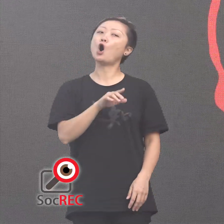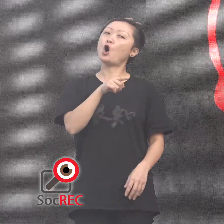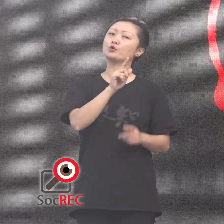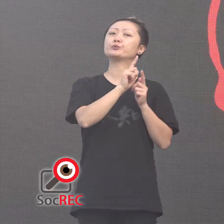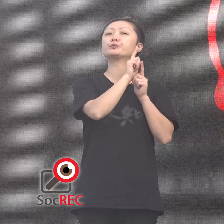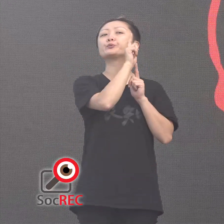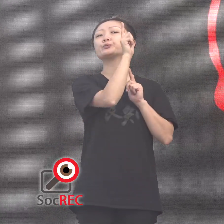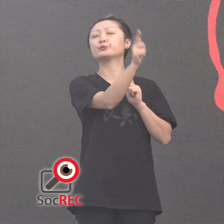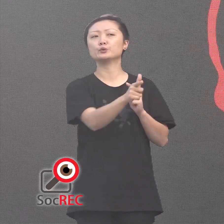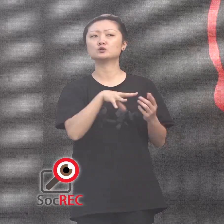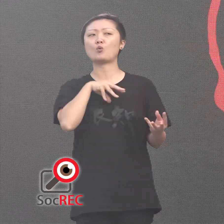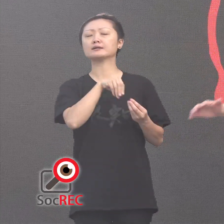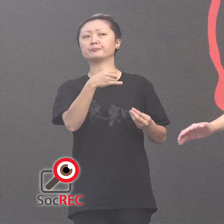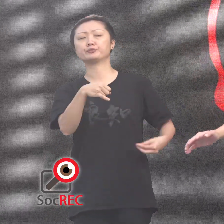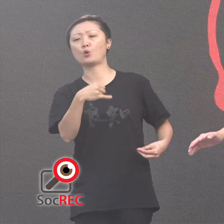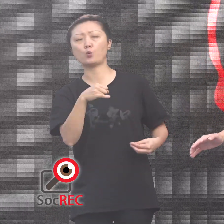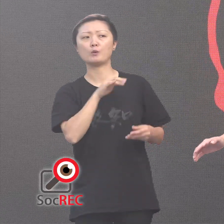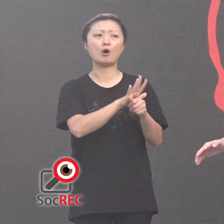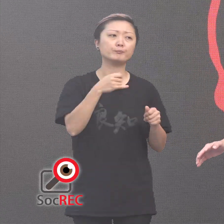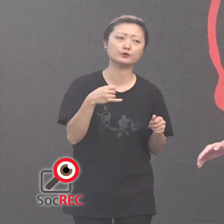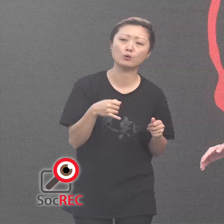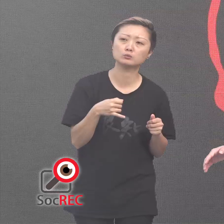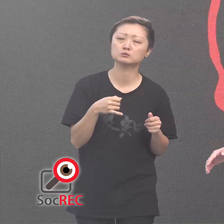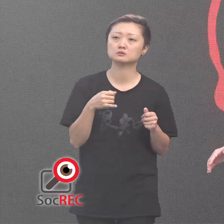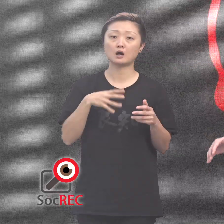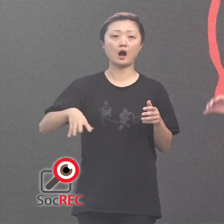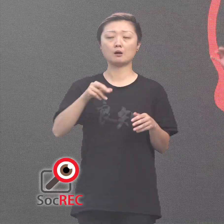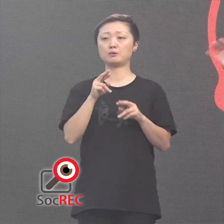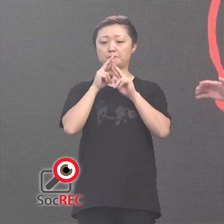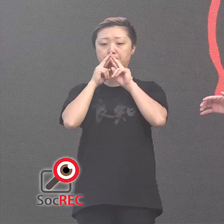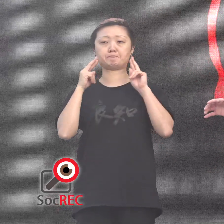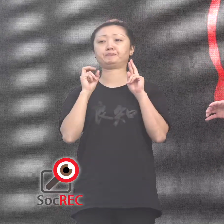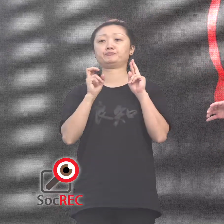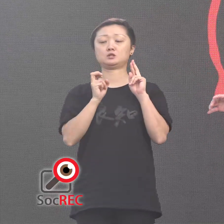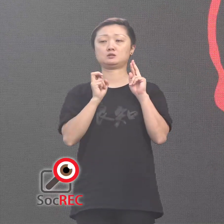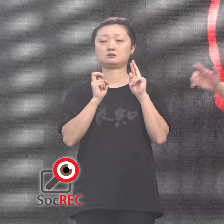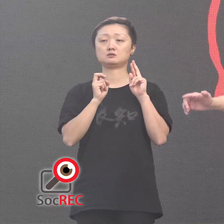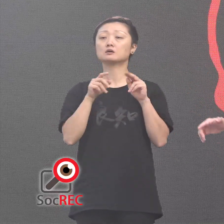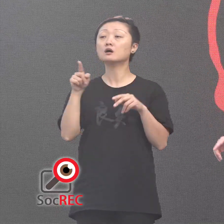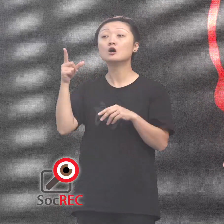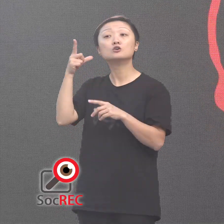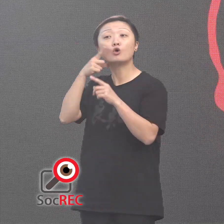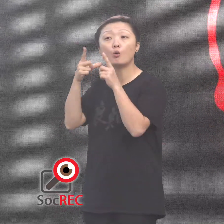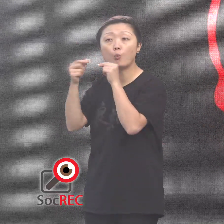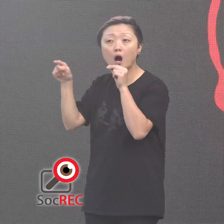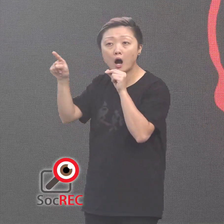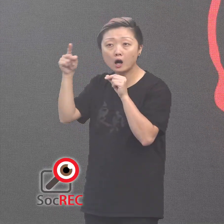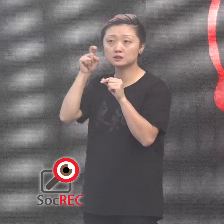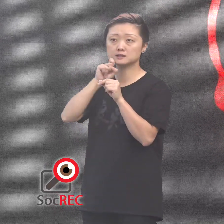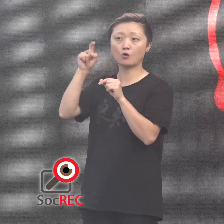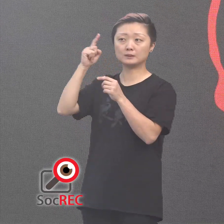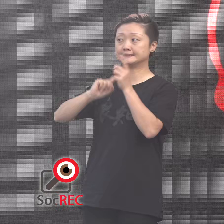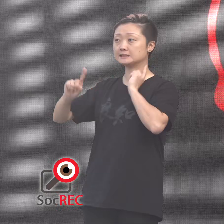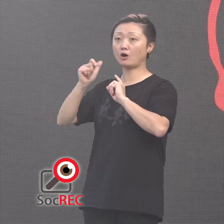远，我们没有发声。当台湾的自由民主被中共打